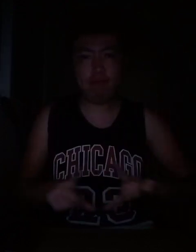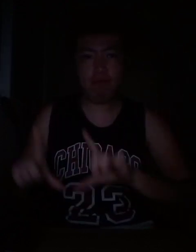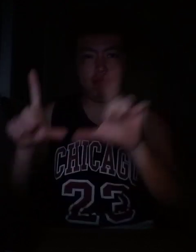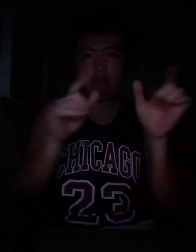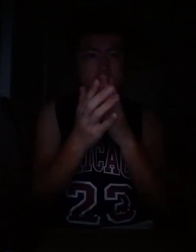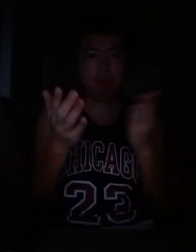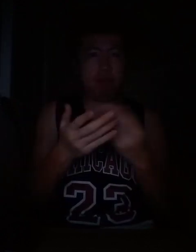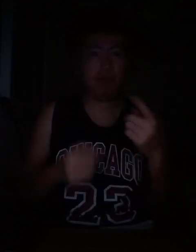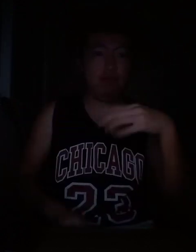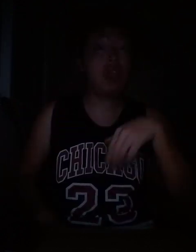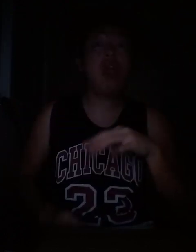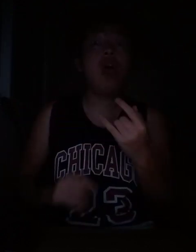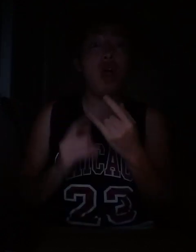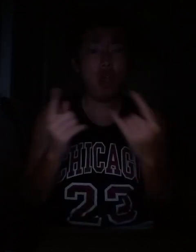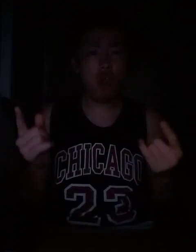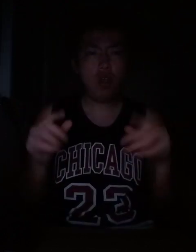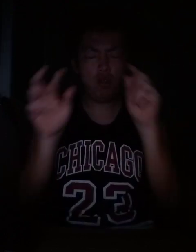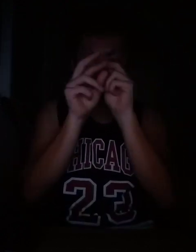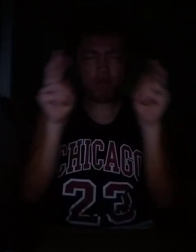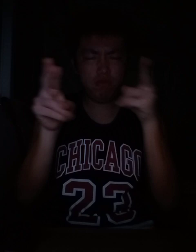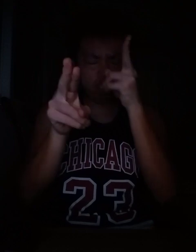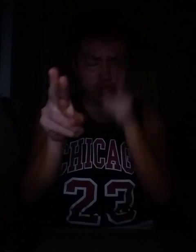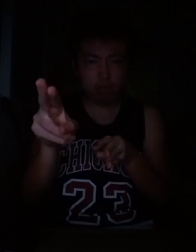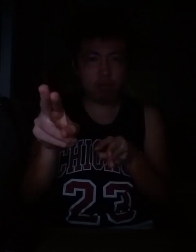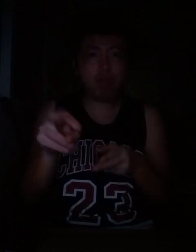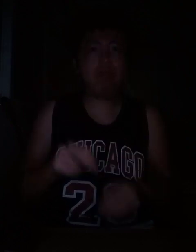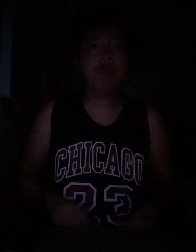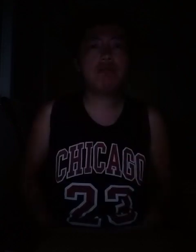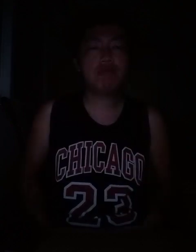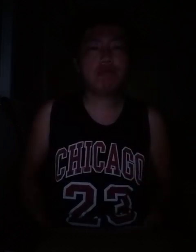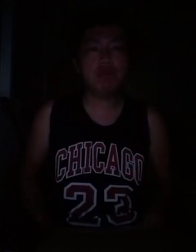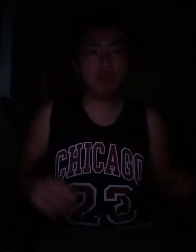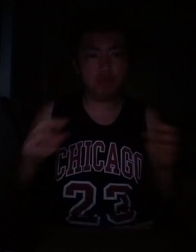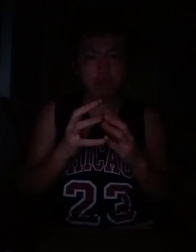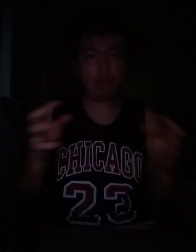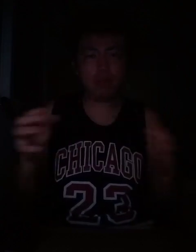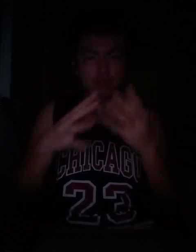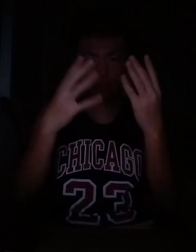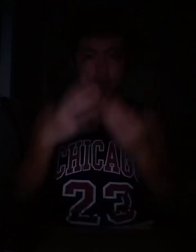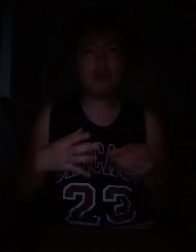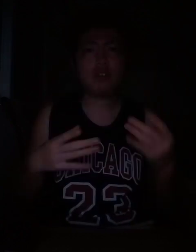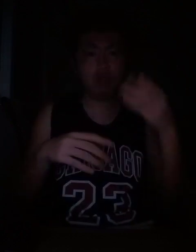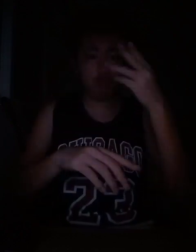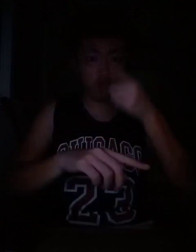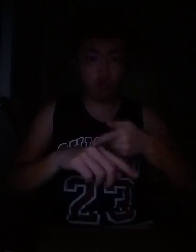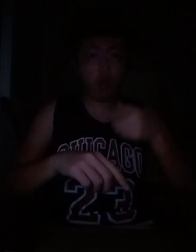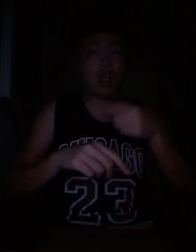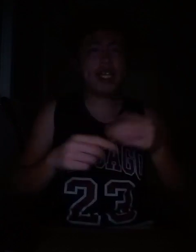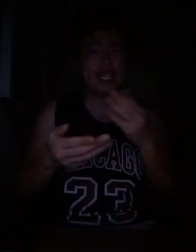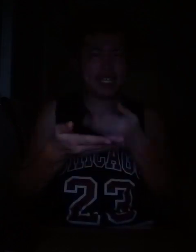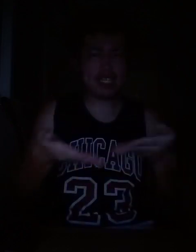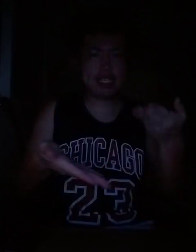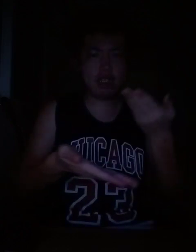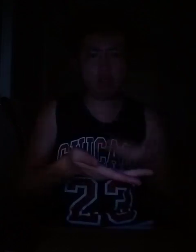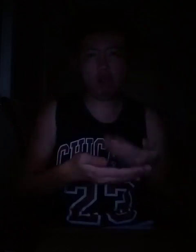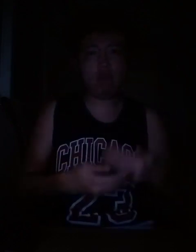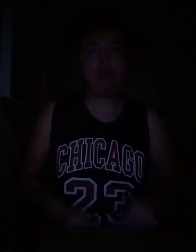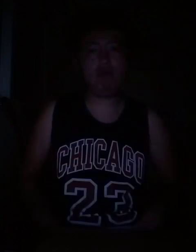11개 주 110만여 가구의 전기가 끊겼습니다. 항공편도 만여 편 이상 취소되거나 지연됐습니다. 가장